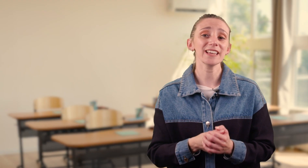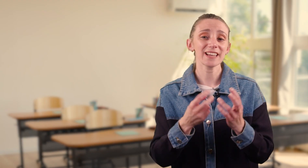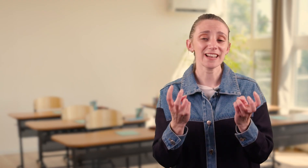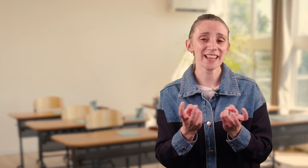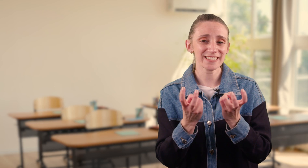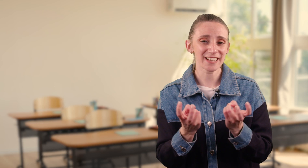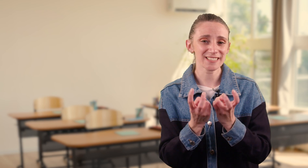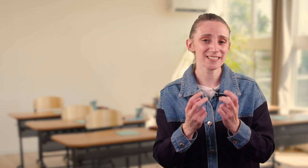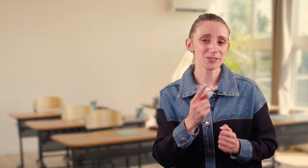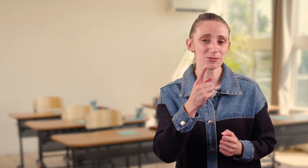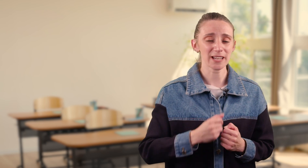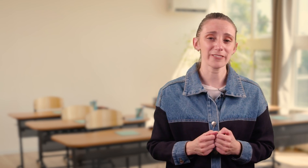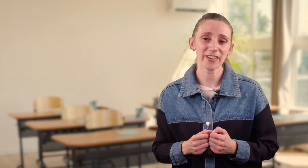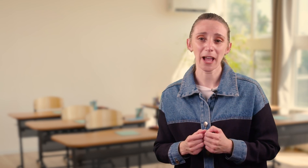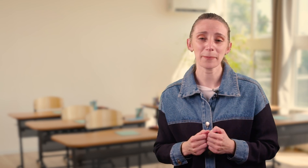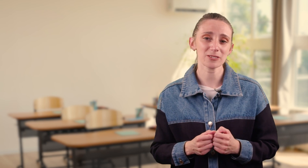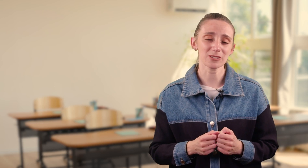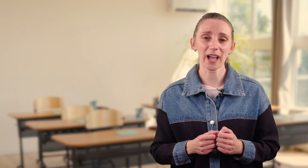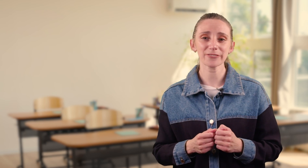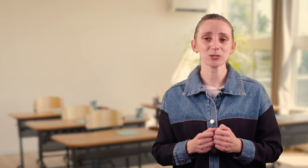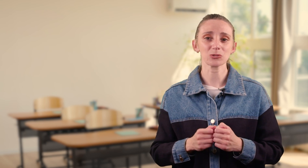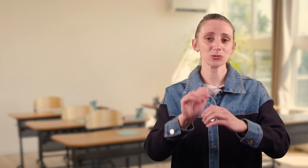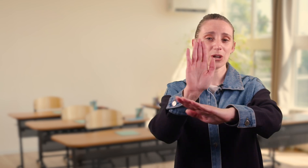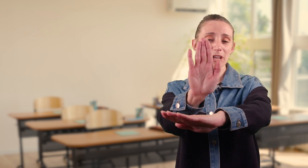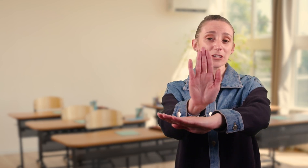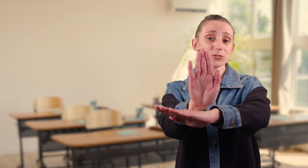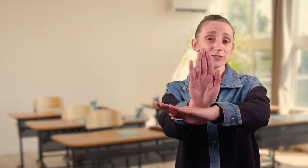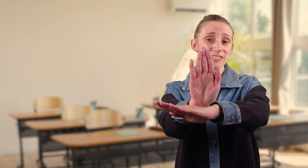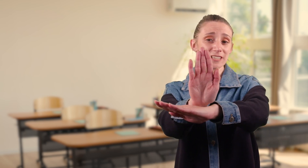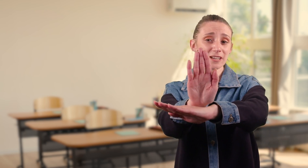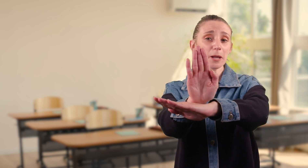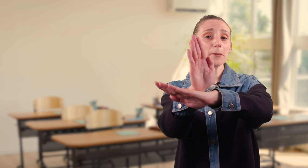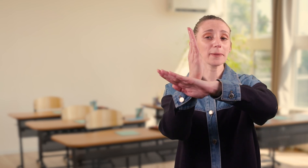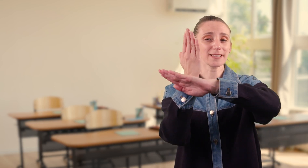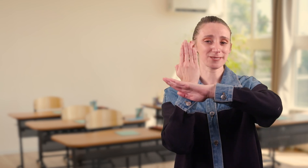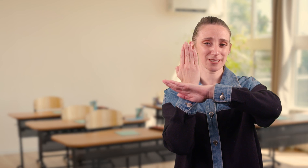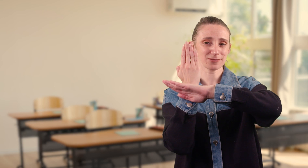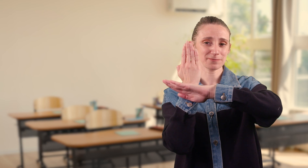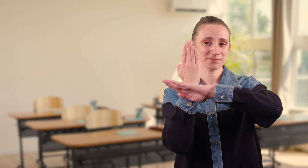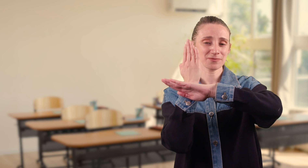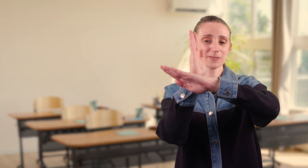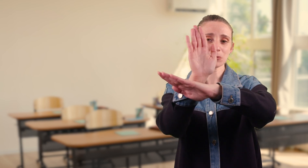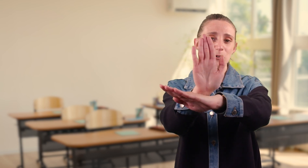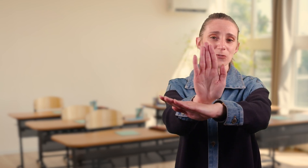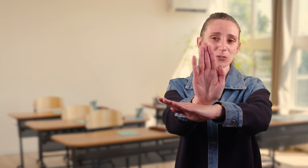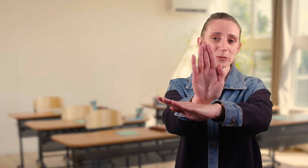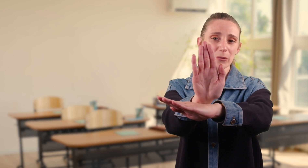est l'exercice que vous allez faire maintenant à votre tour, je vais dire « Présentez-vous ». Donc, votre